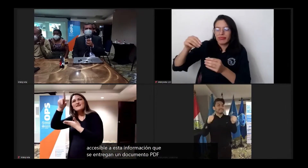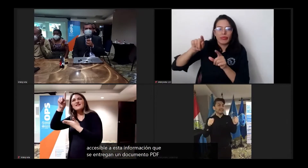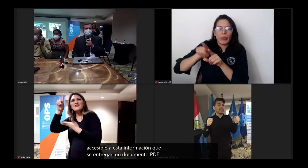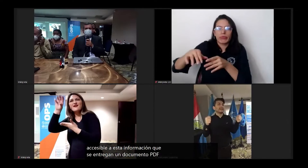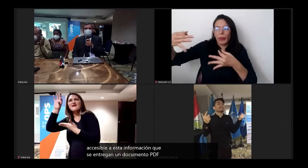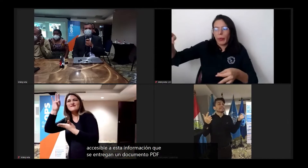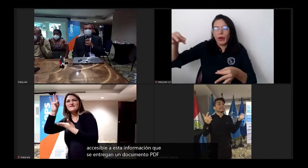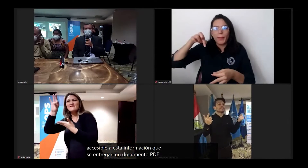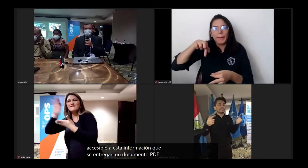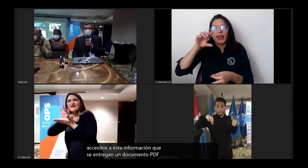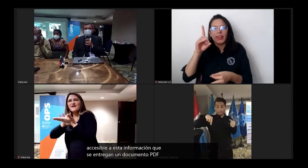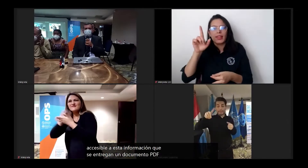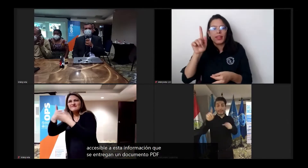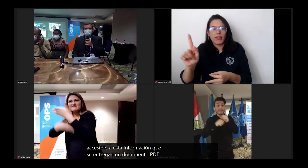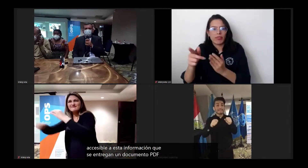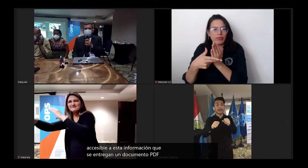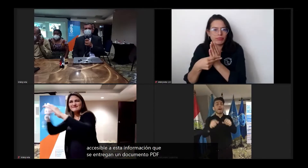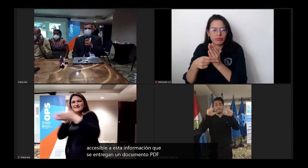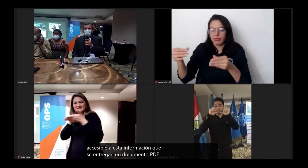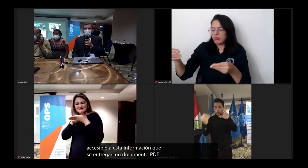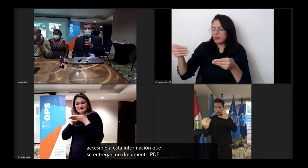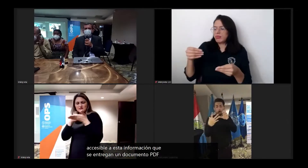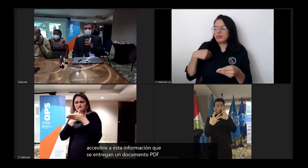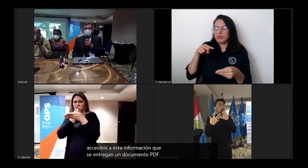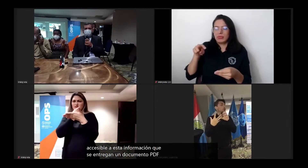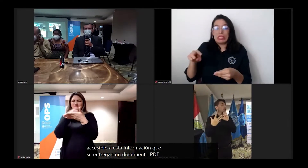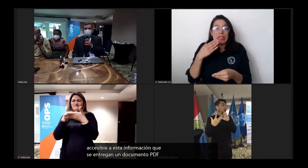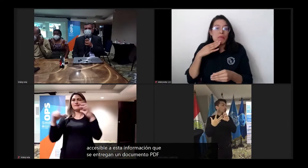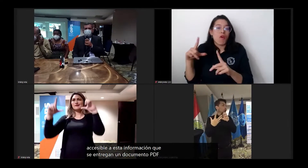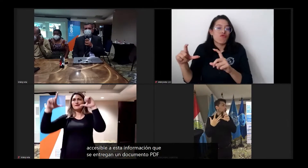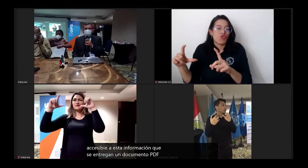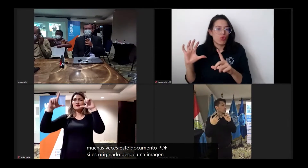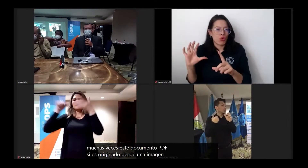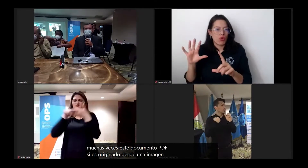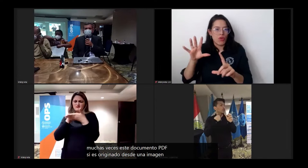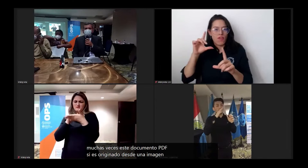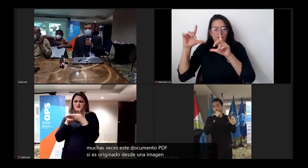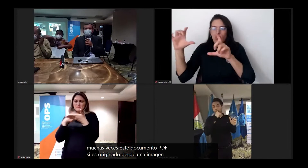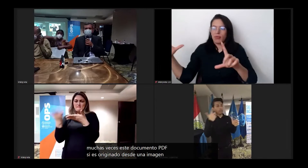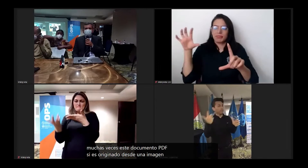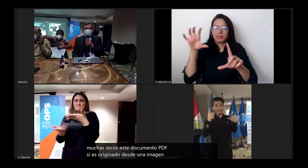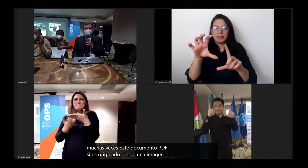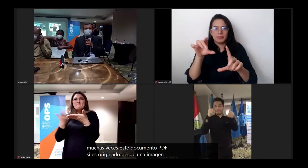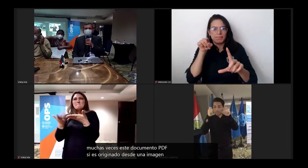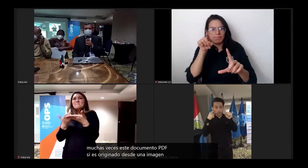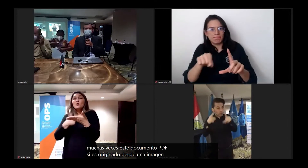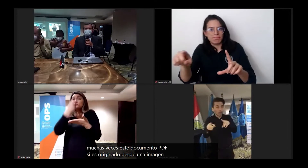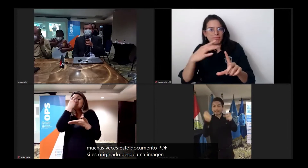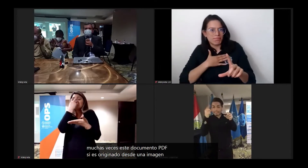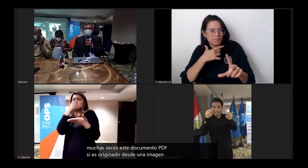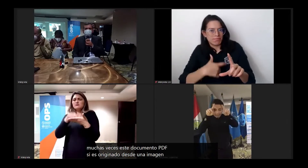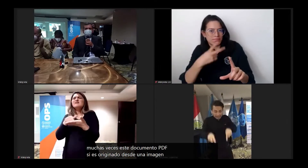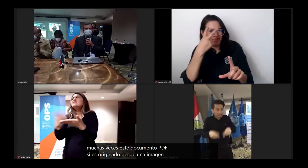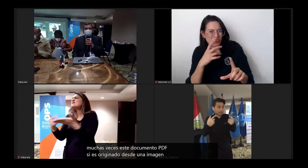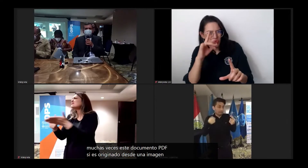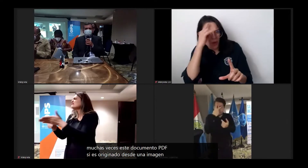es originado desde una imagen, o sea, desde una fotografía, no nos permite a nosotros, las personas